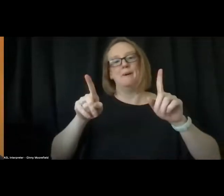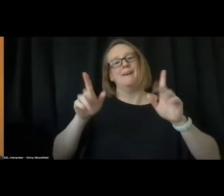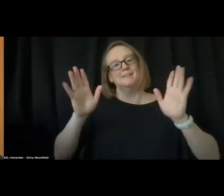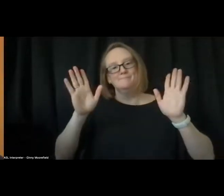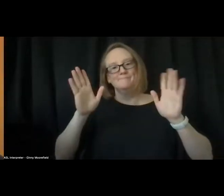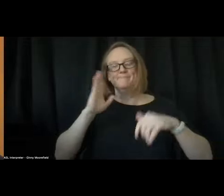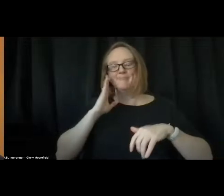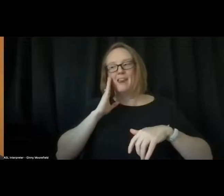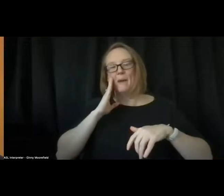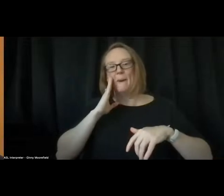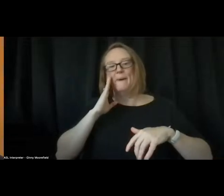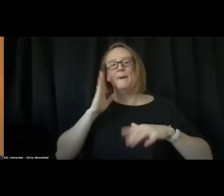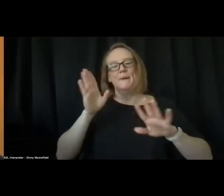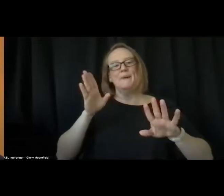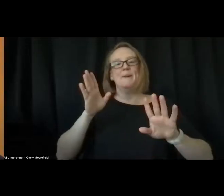pero